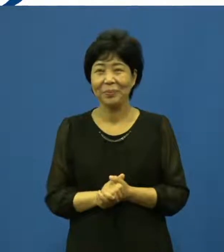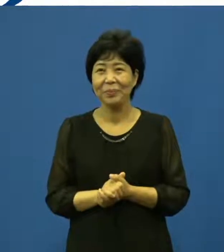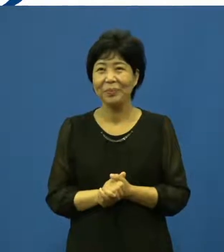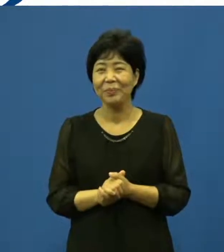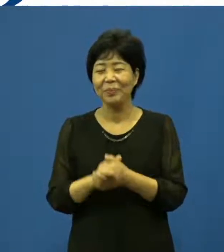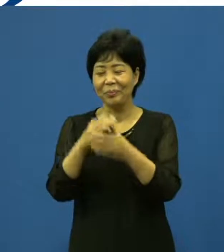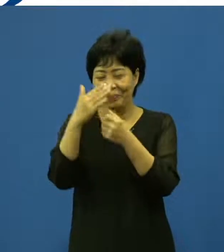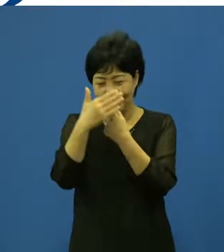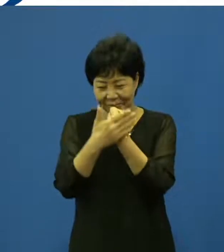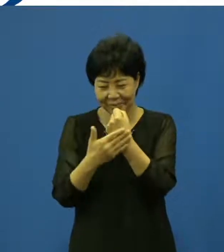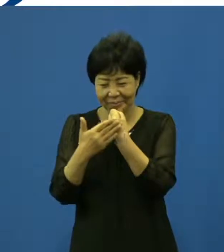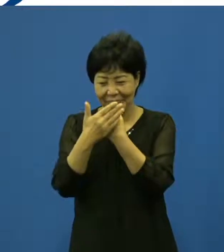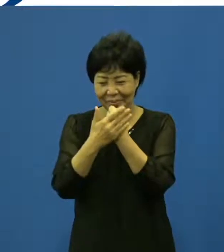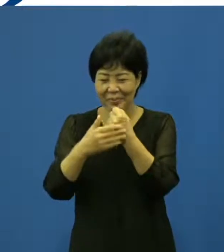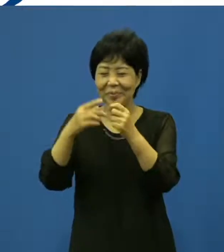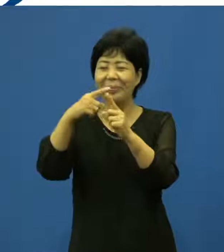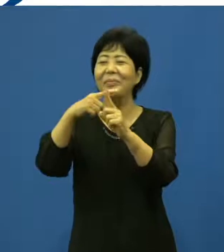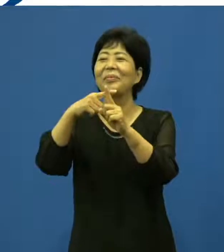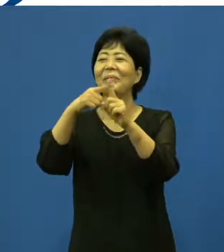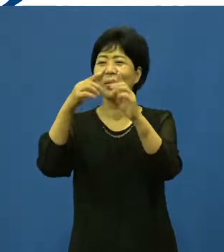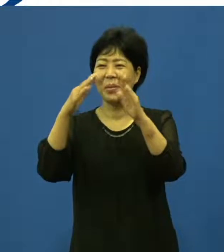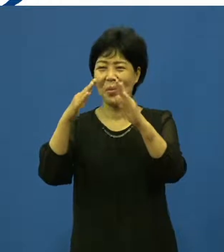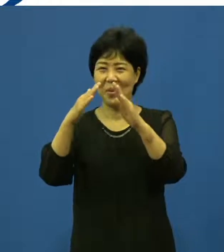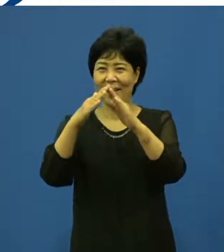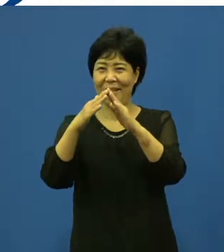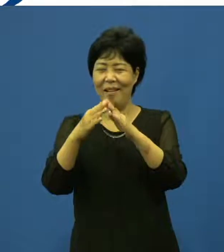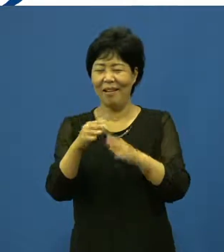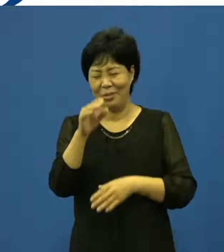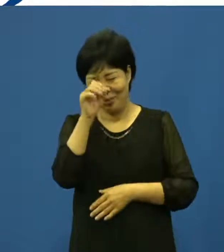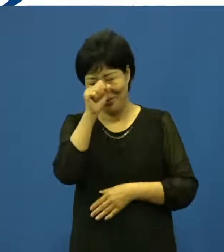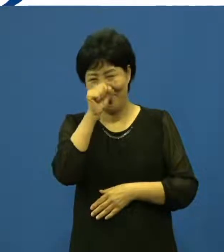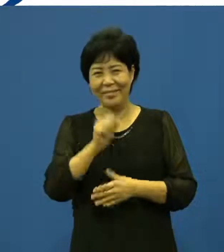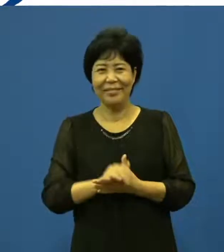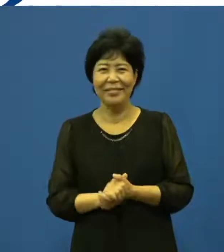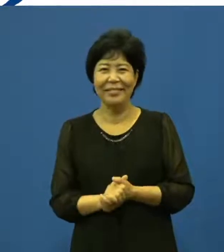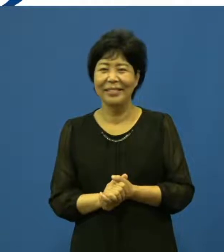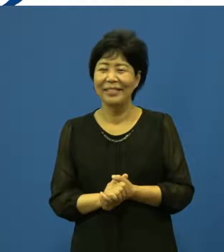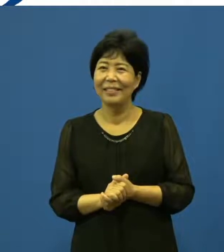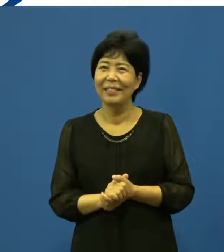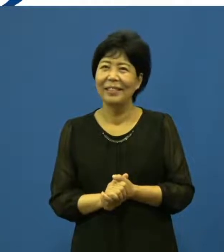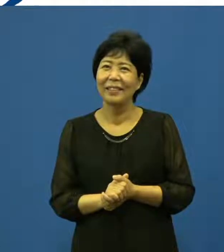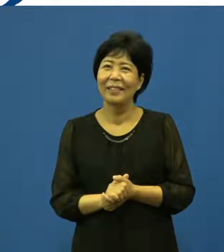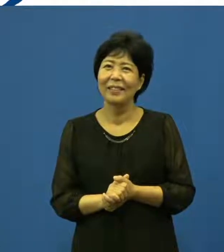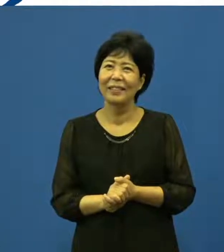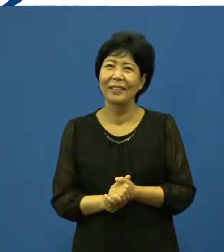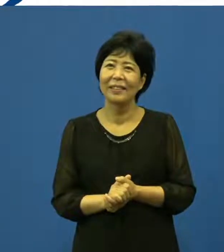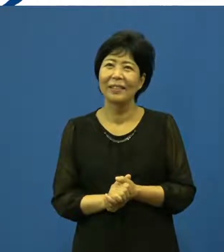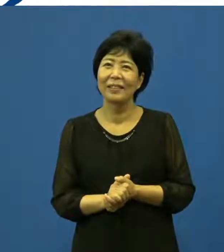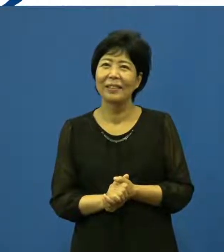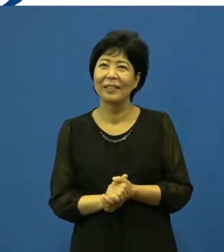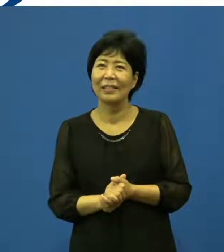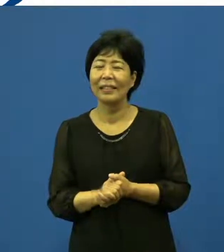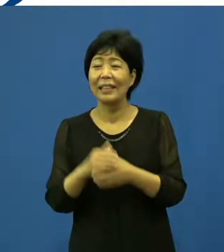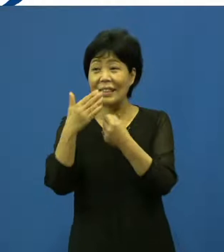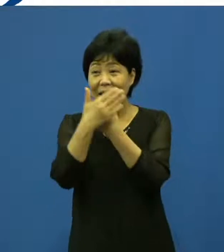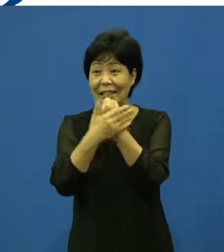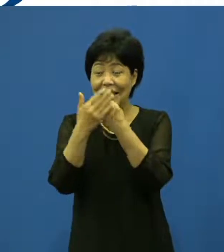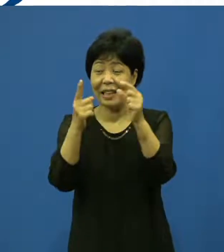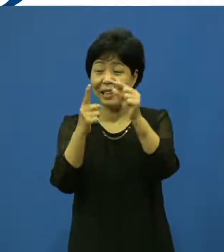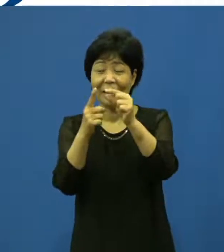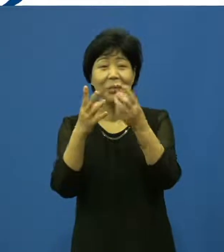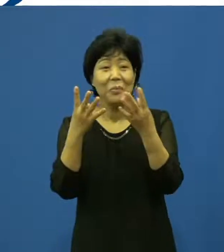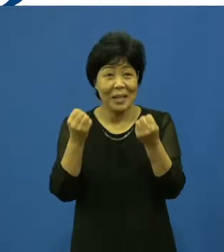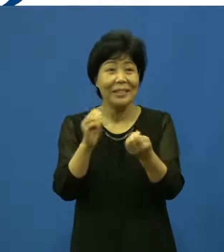단어. 은혜 교회 그거보다 더 선한 이름이 없는 것 같아요. 은혜가 참 너무 많이 쓰고